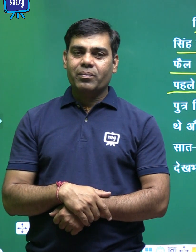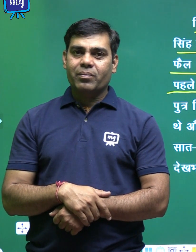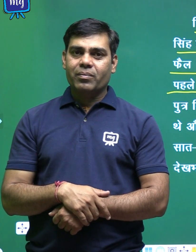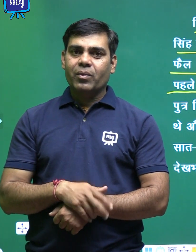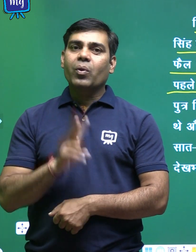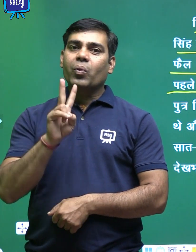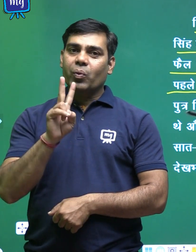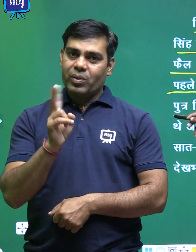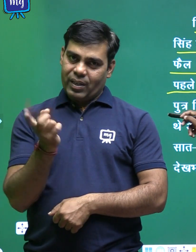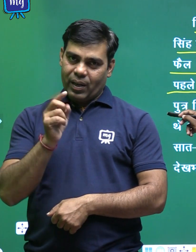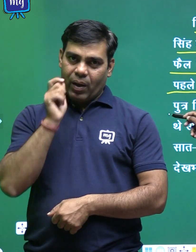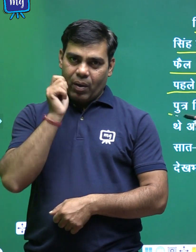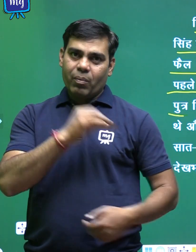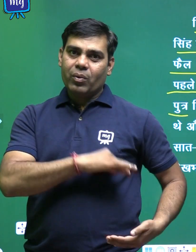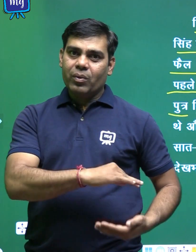दूसरे पुत्र